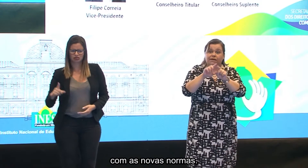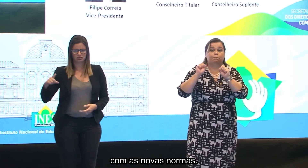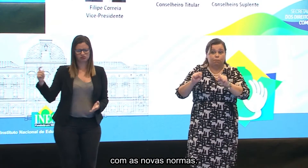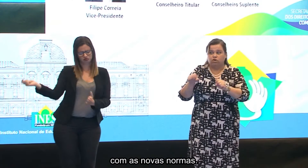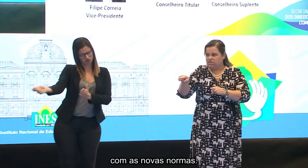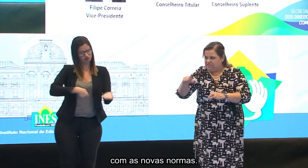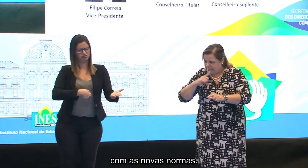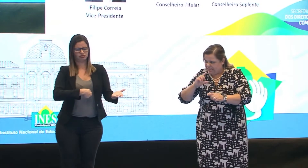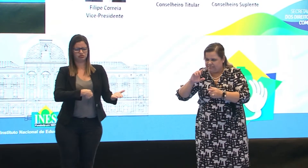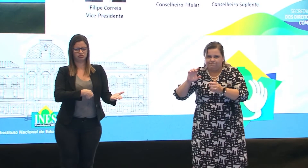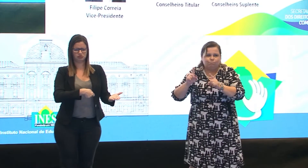normas.